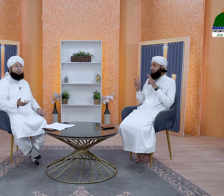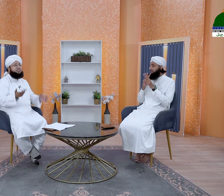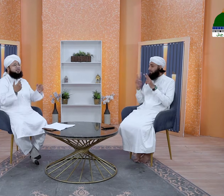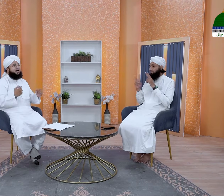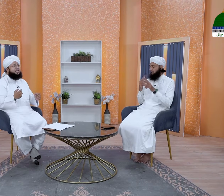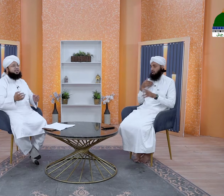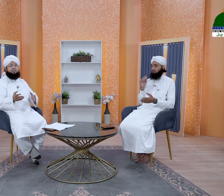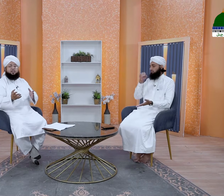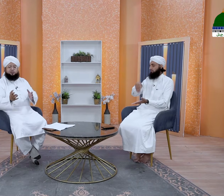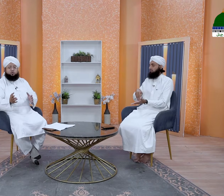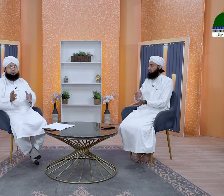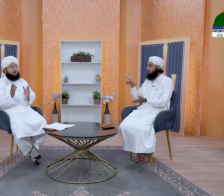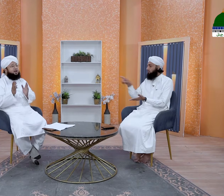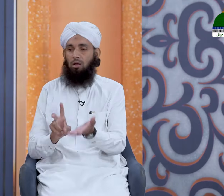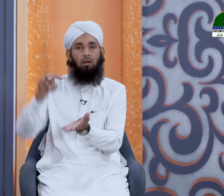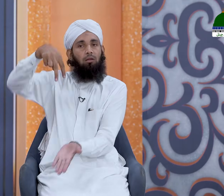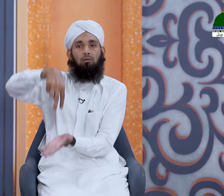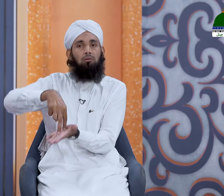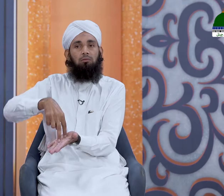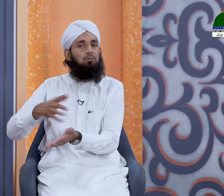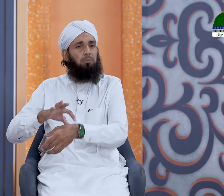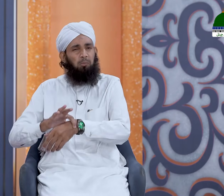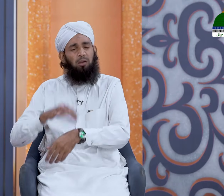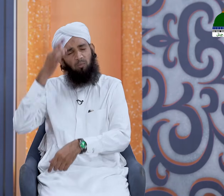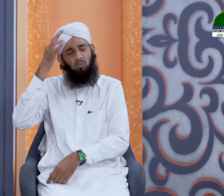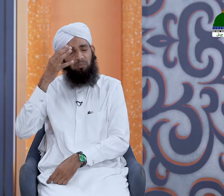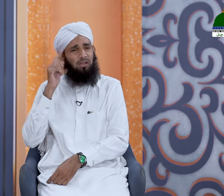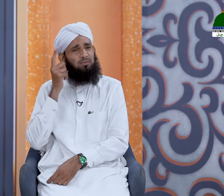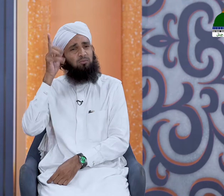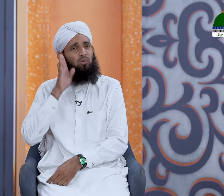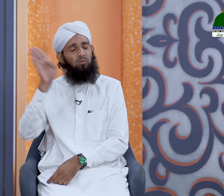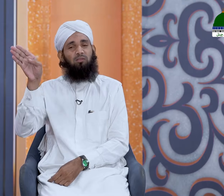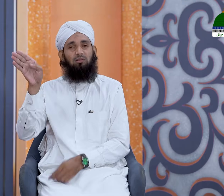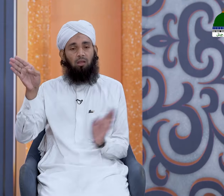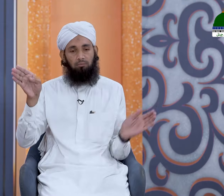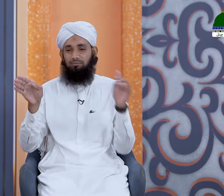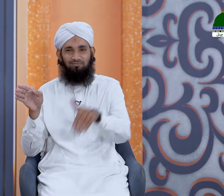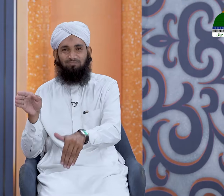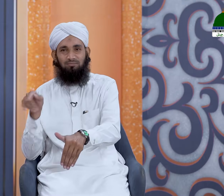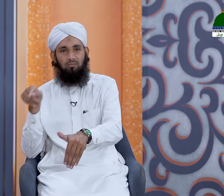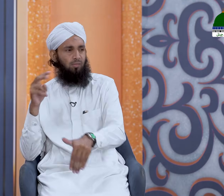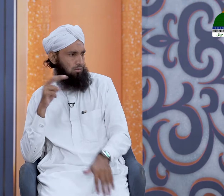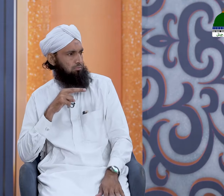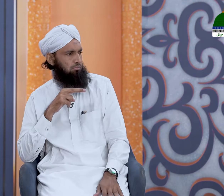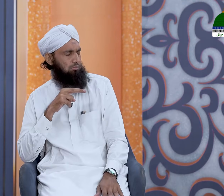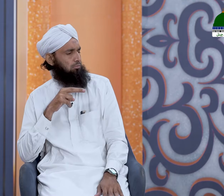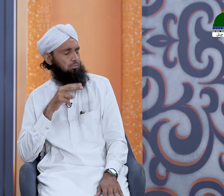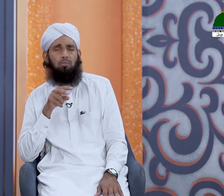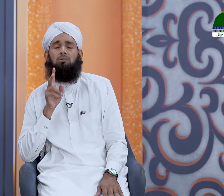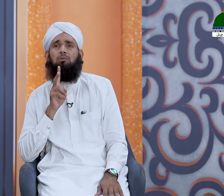کا استقبال نہیں کیا، بندہ مصروف تھا، بیمار تھا، پریشان تھا، اپنی ٹینشن میں تھا، آپ آئے تو اس نے آپ کو توجہ نہیں دی، حال چال نہیں